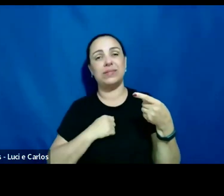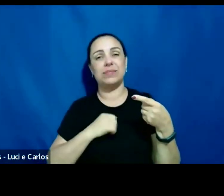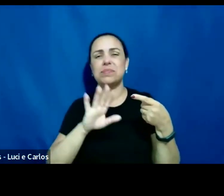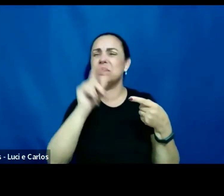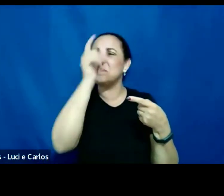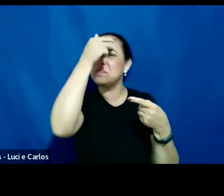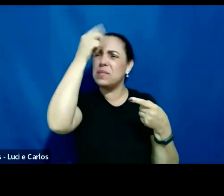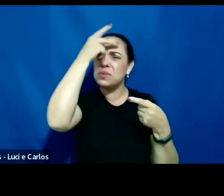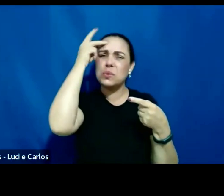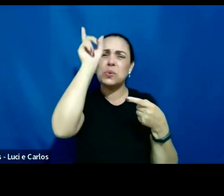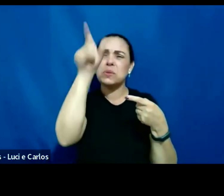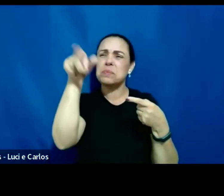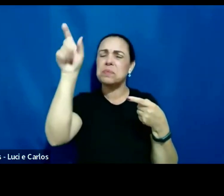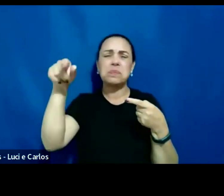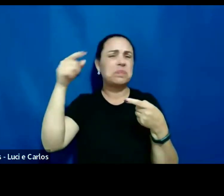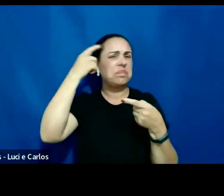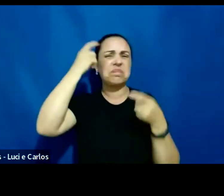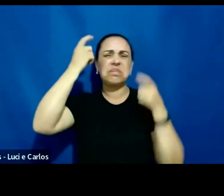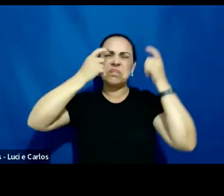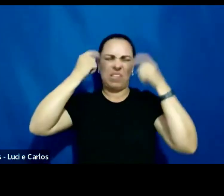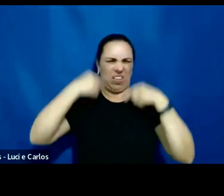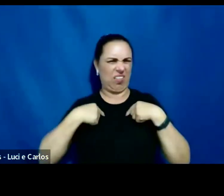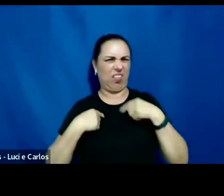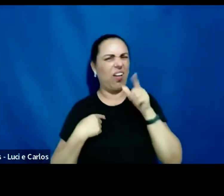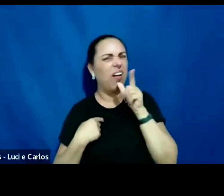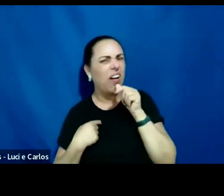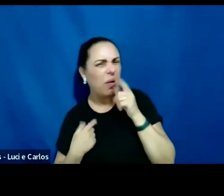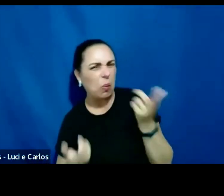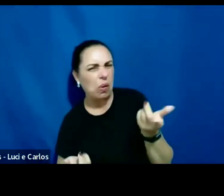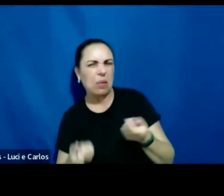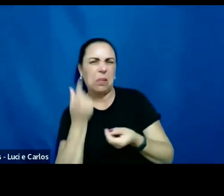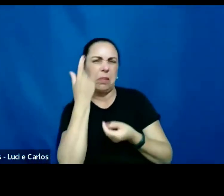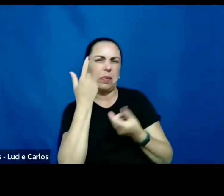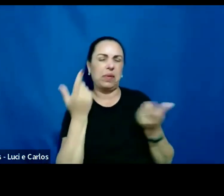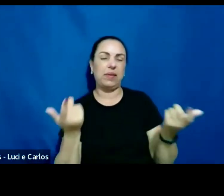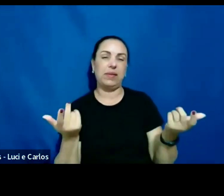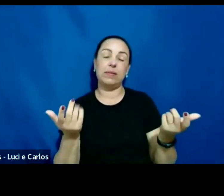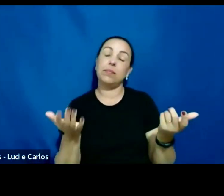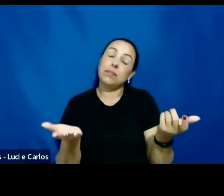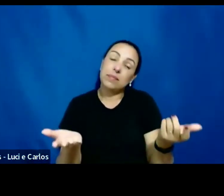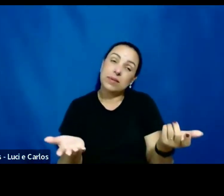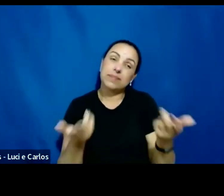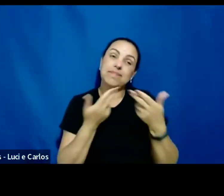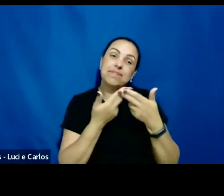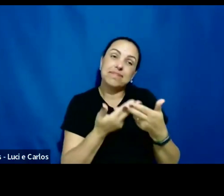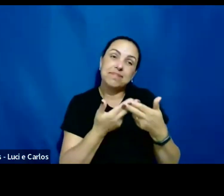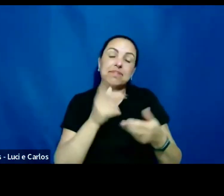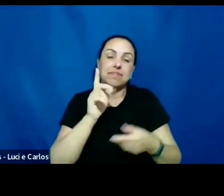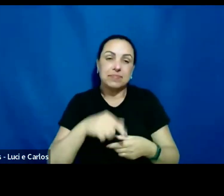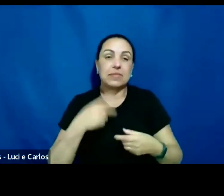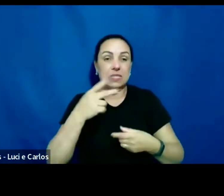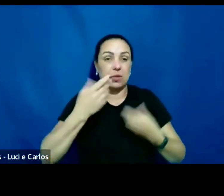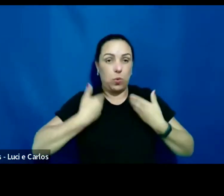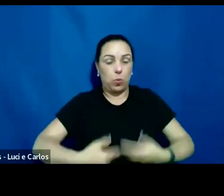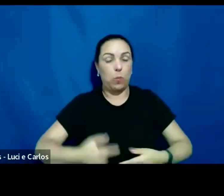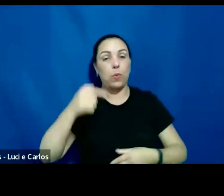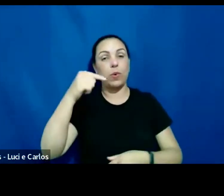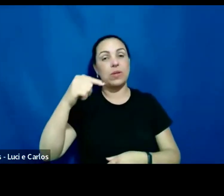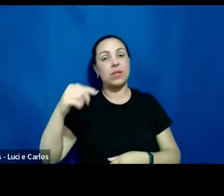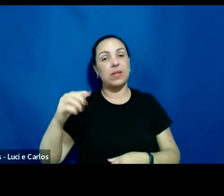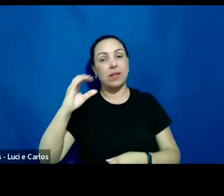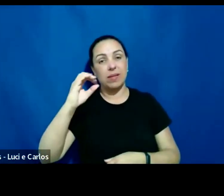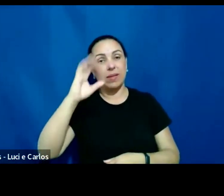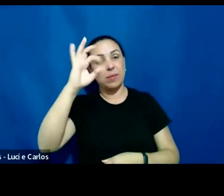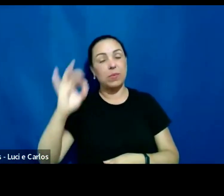infelizmente. Tem um estudo publicado na Aesthetic Surgery Journal com 450